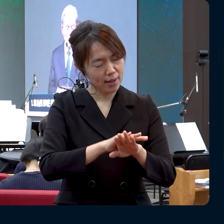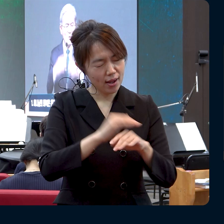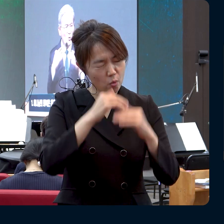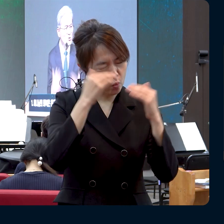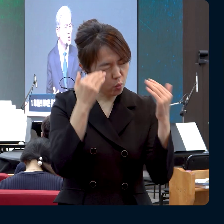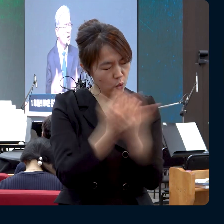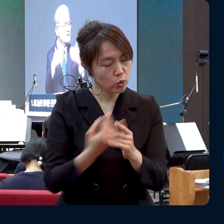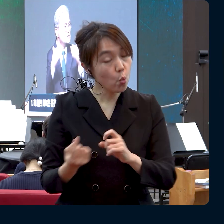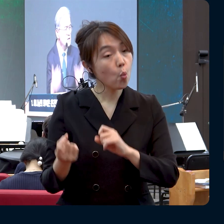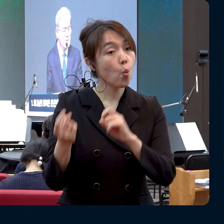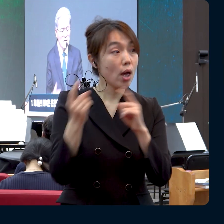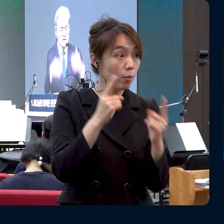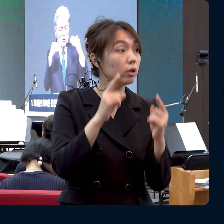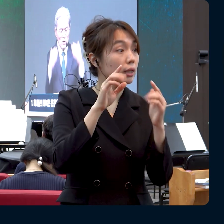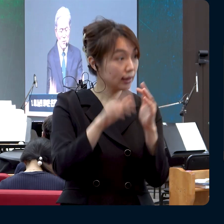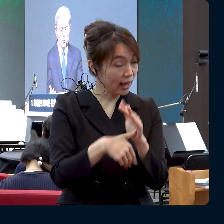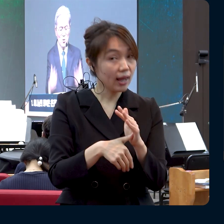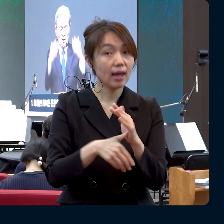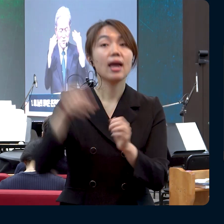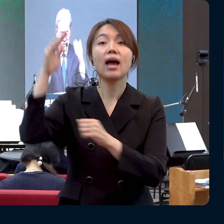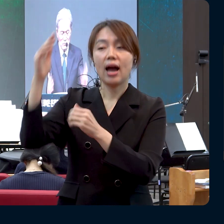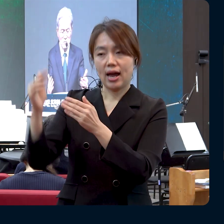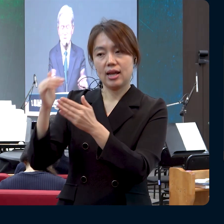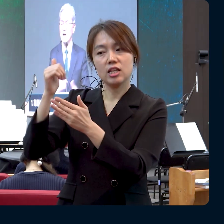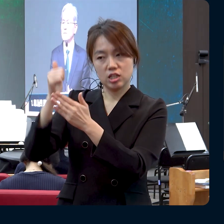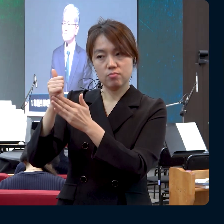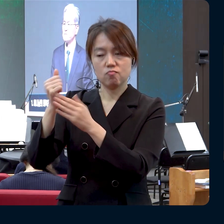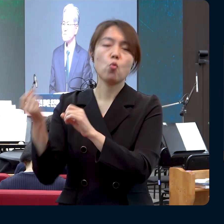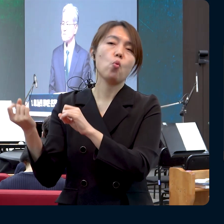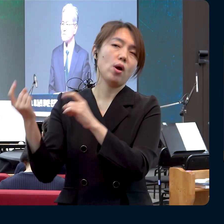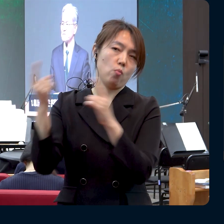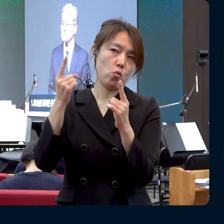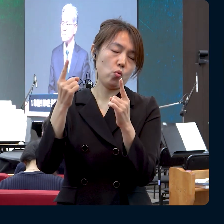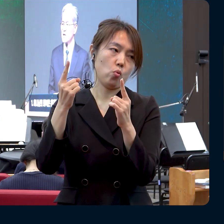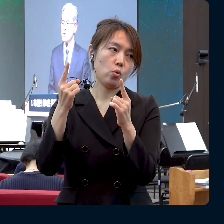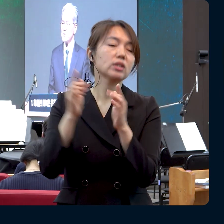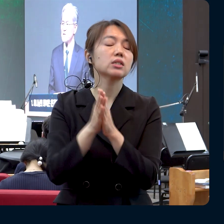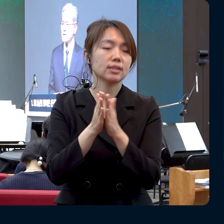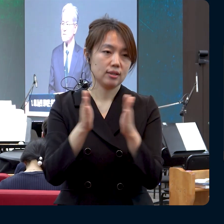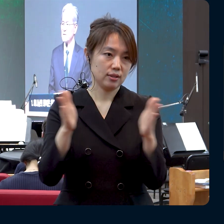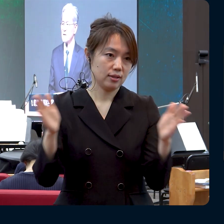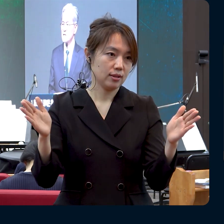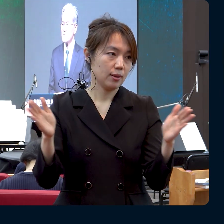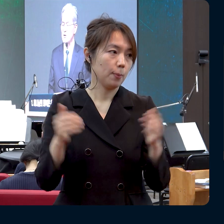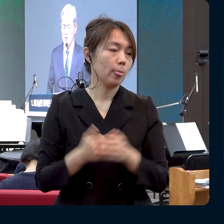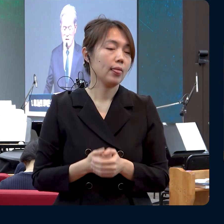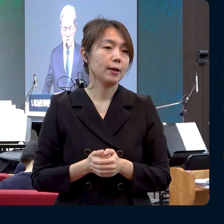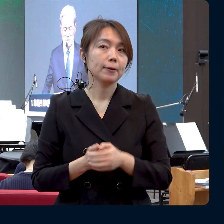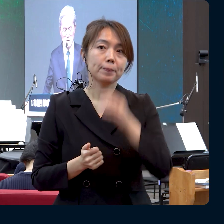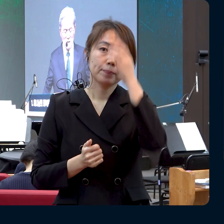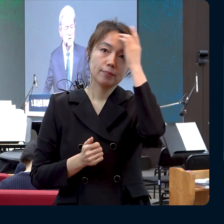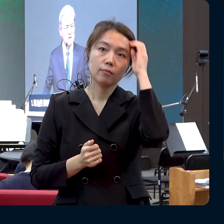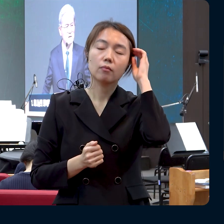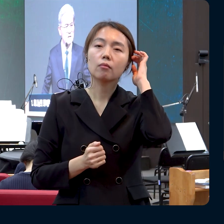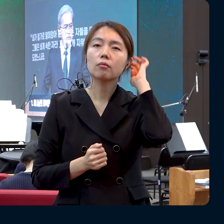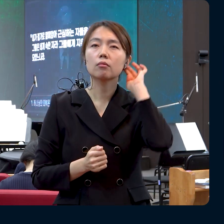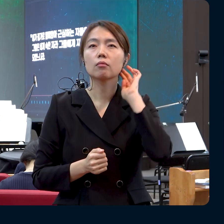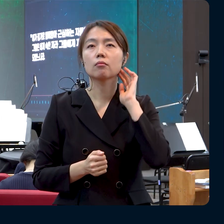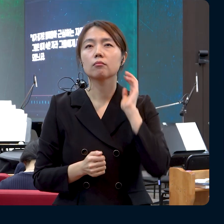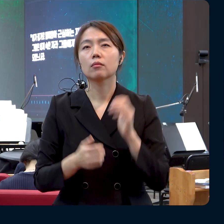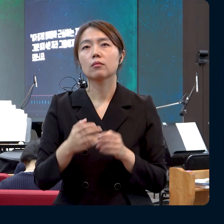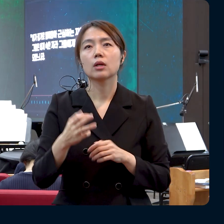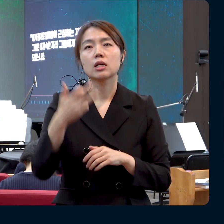회복은 온전한 예배의 회복을 통하여 시작됩니다. 이게 첫 번째예요. 18절 말씀을 함께